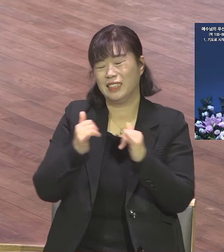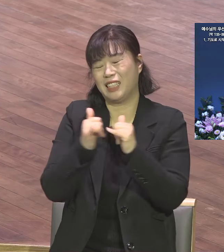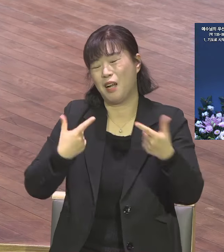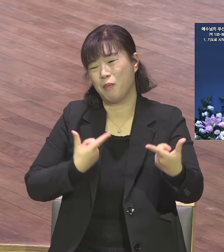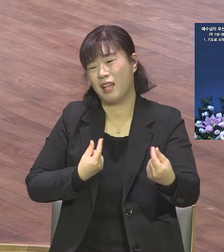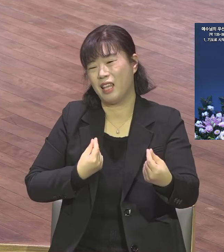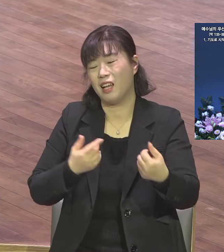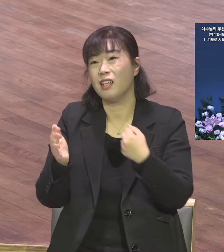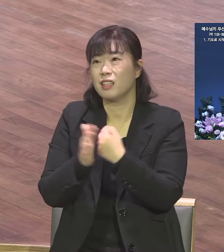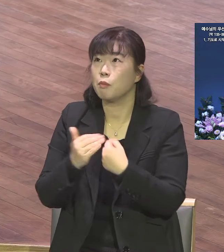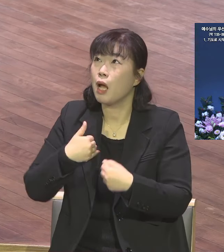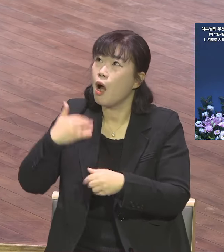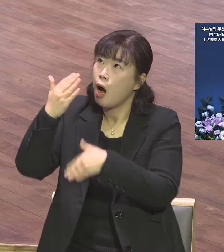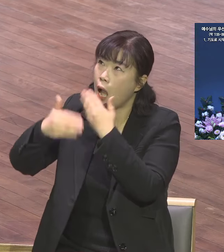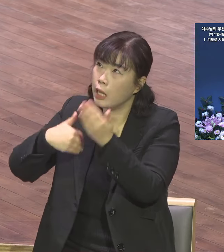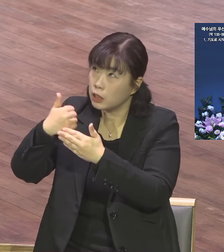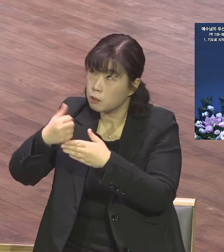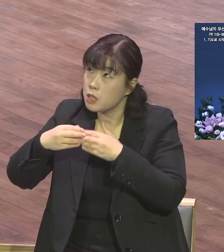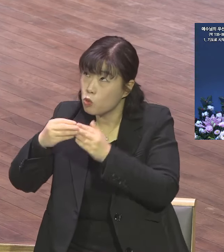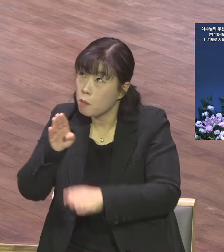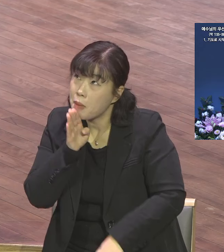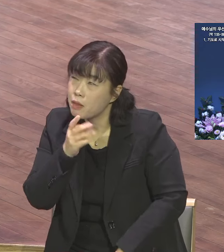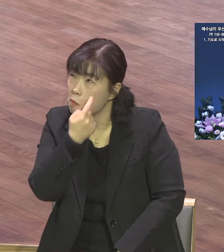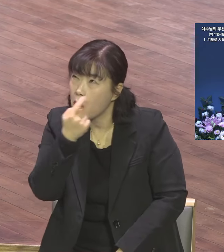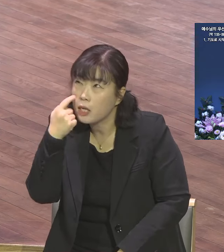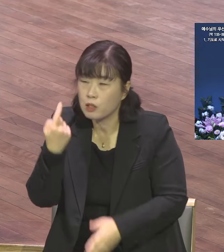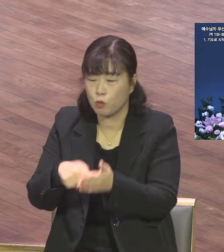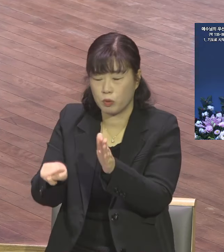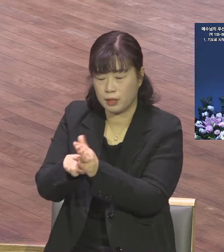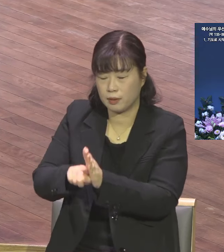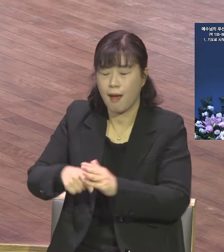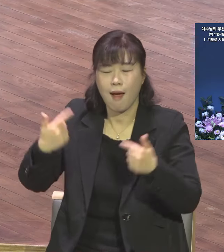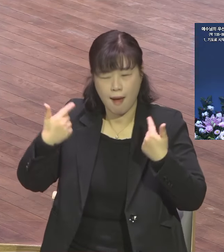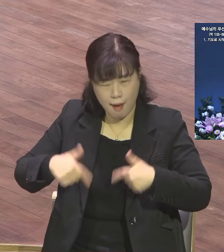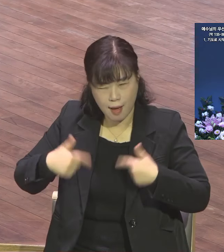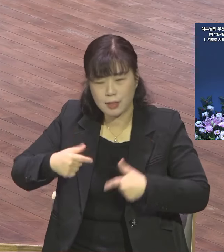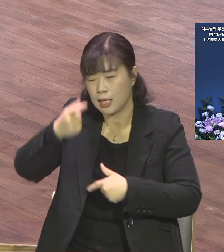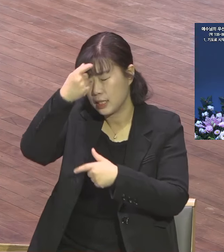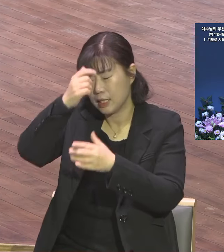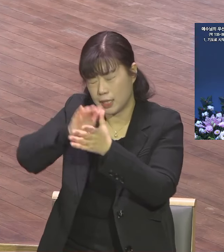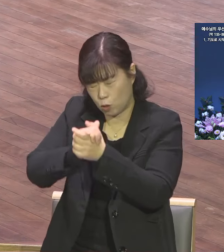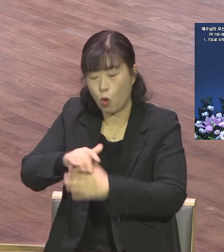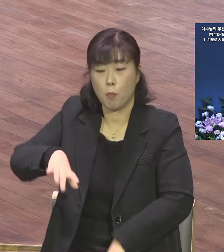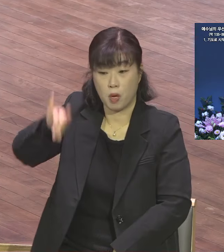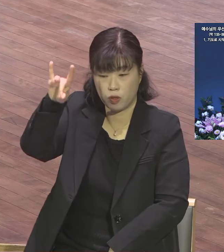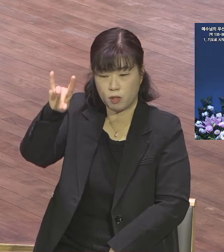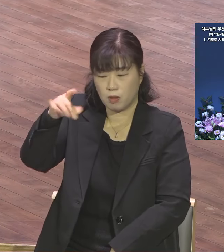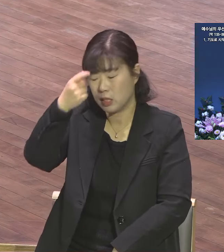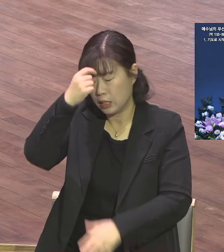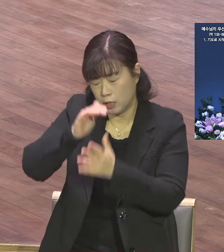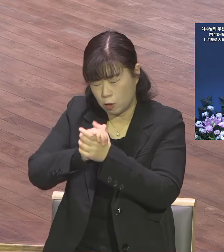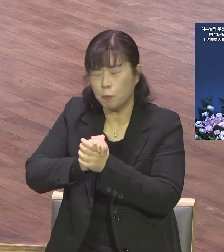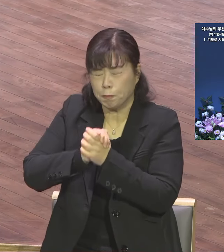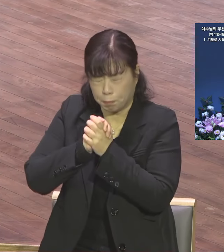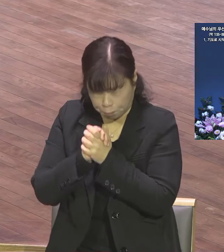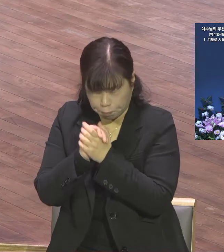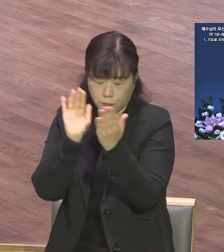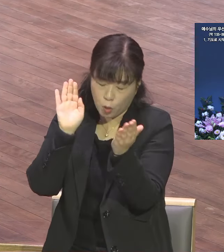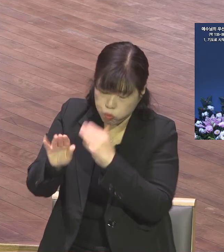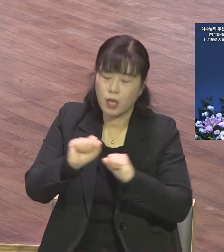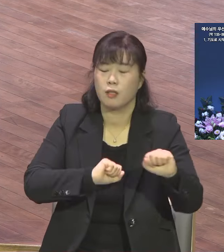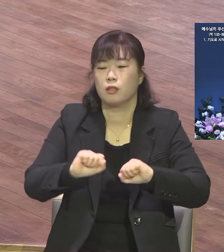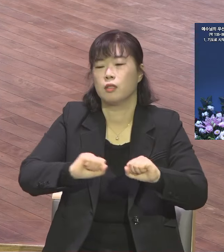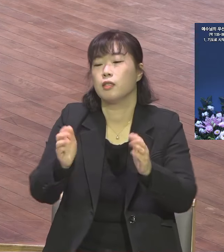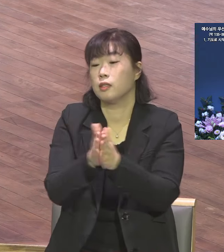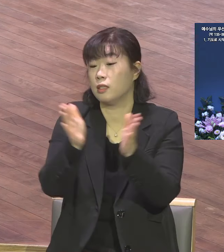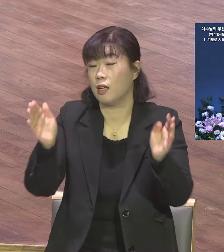그리고 오늘 본문처럼 어떤 사역을 하기 앞서서 언제나 기도하고 시작했어요. 십자가 지시기 전날